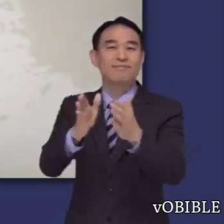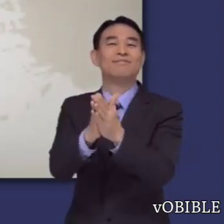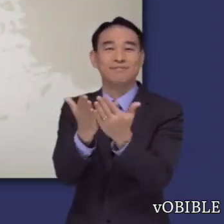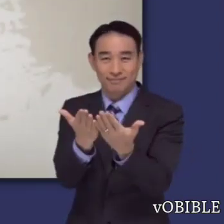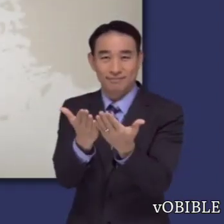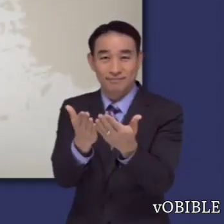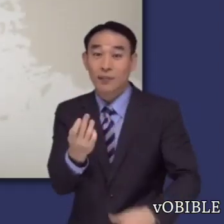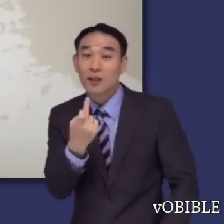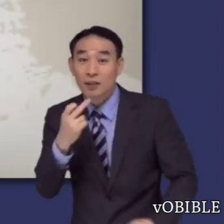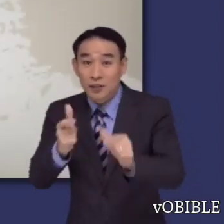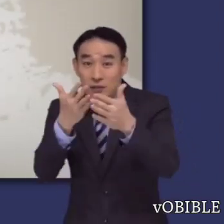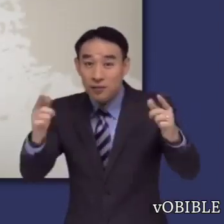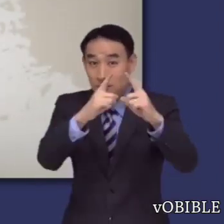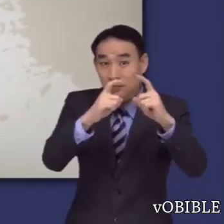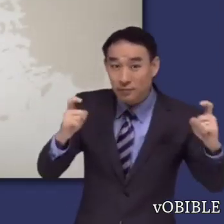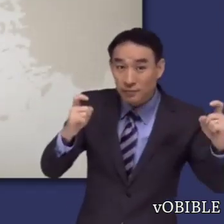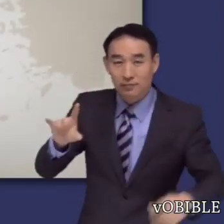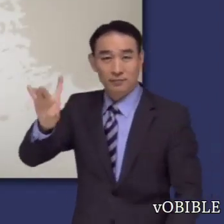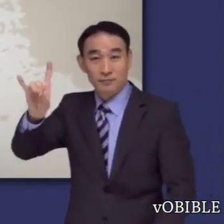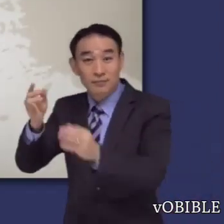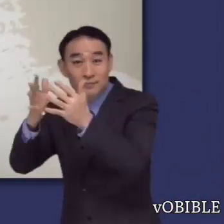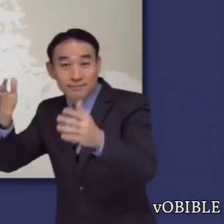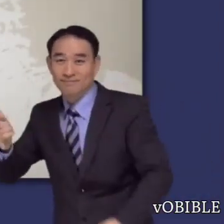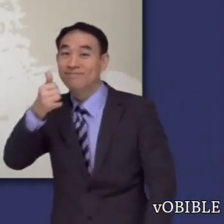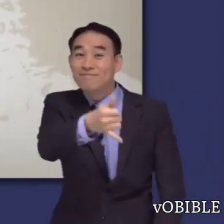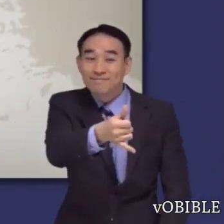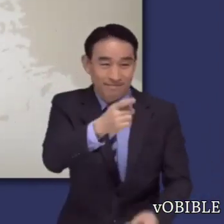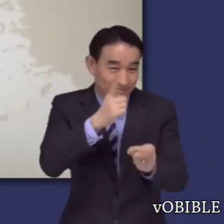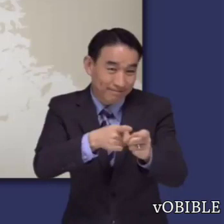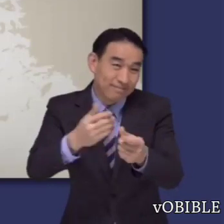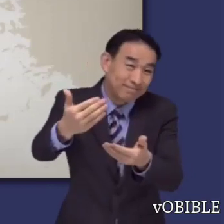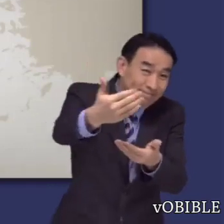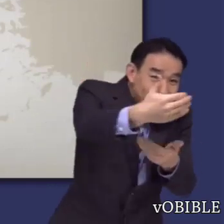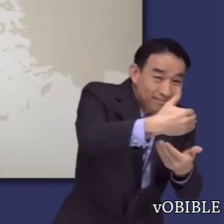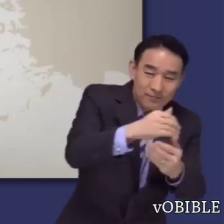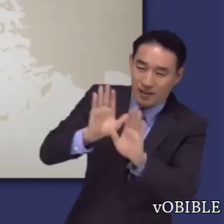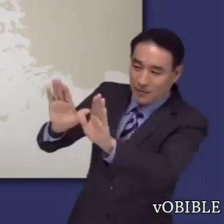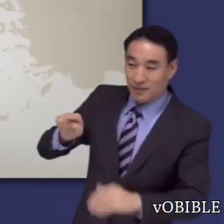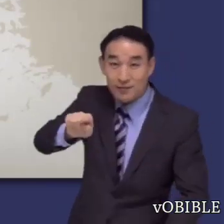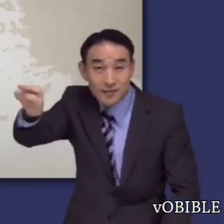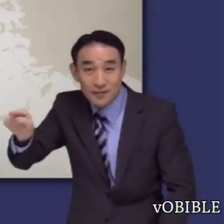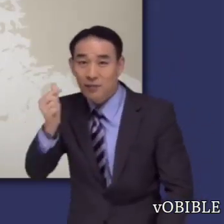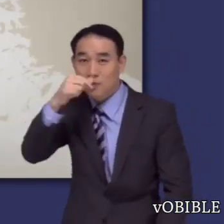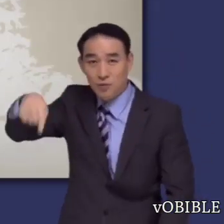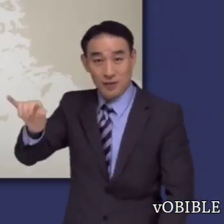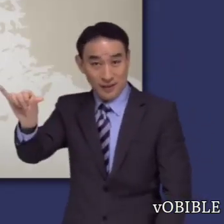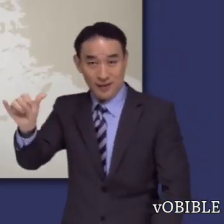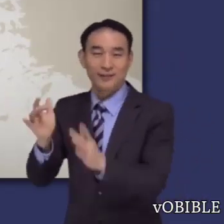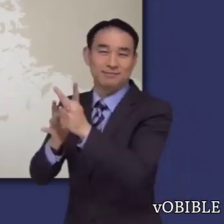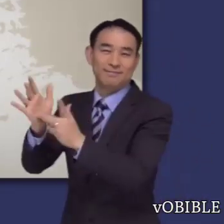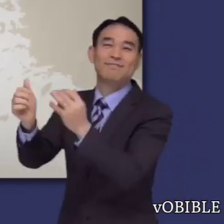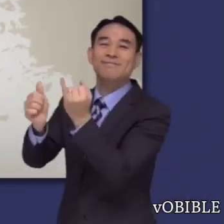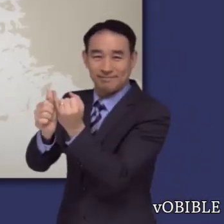在此之前，提多去哥林多协助当地弟兄收集捐款，资助犹地亚的基督徒。保罗可能